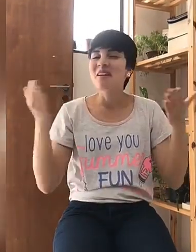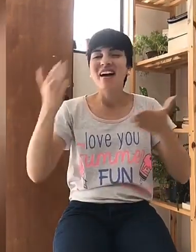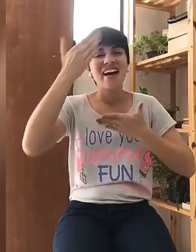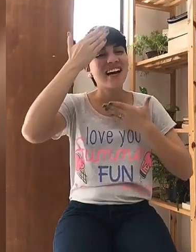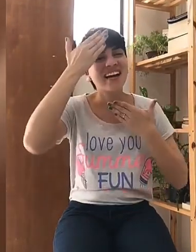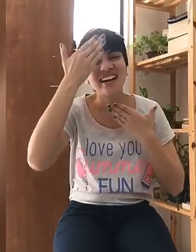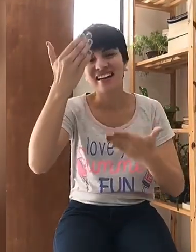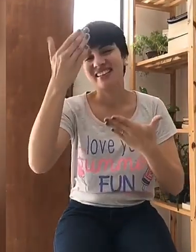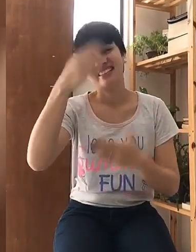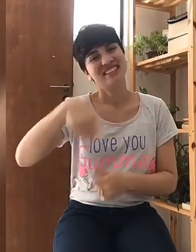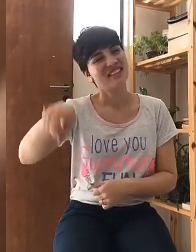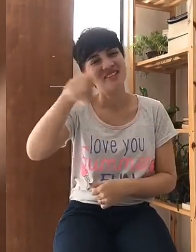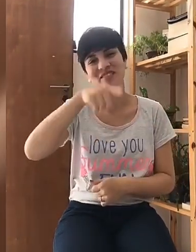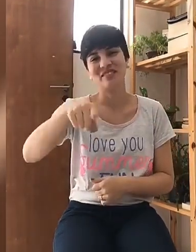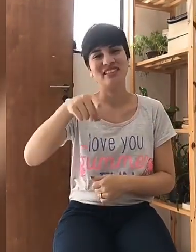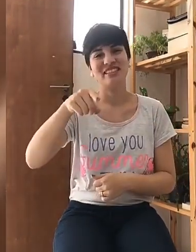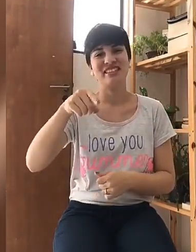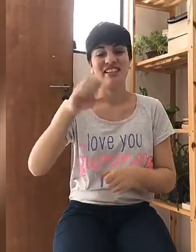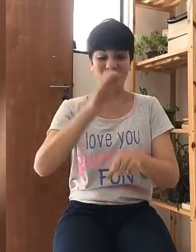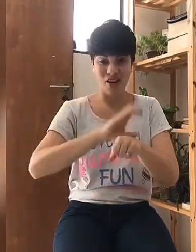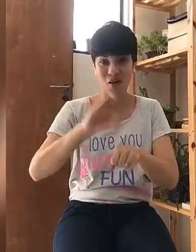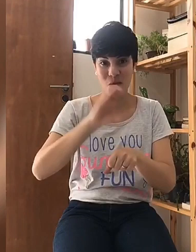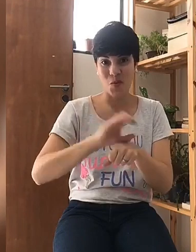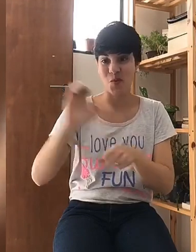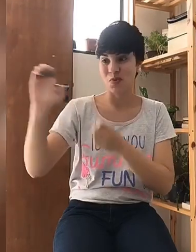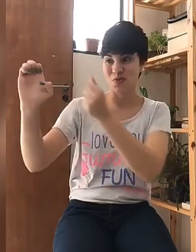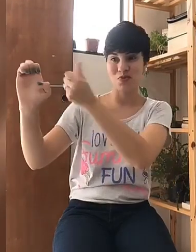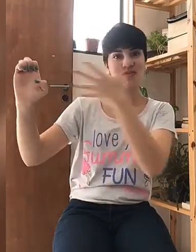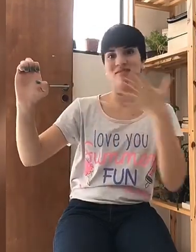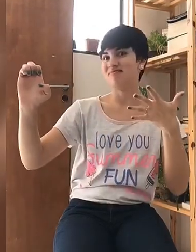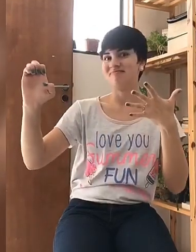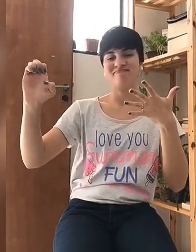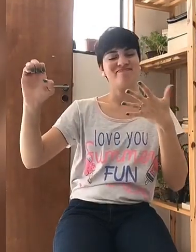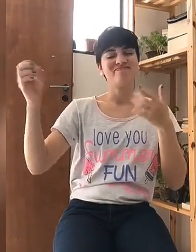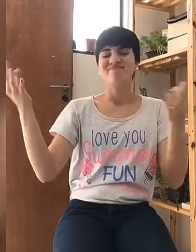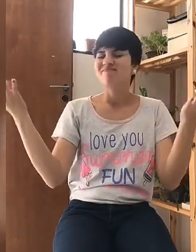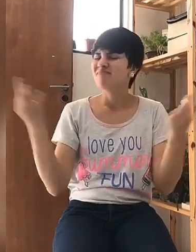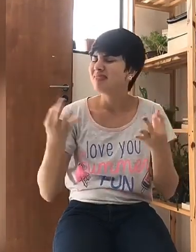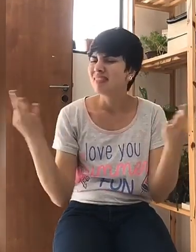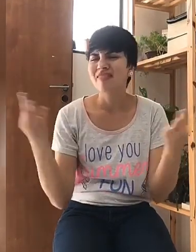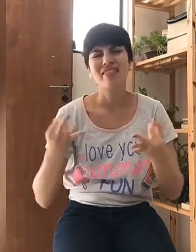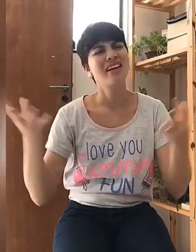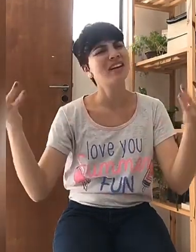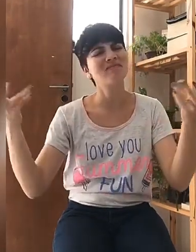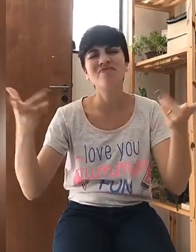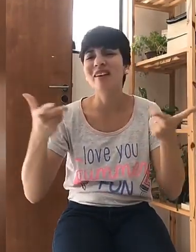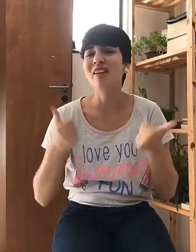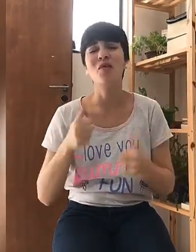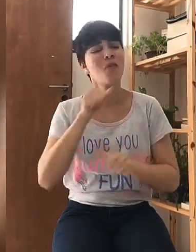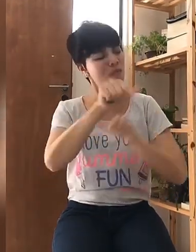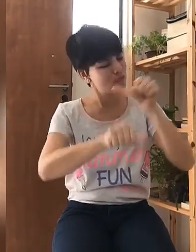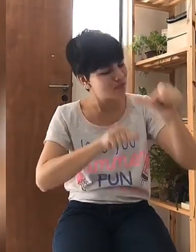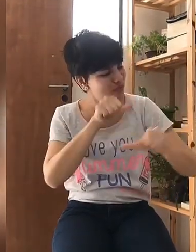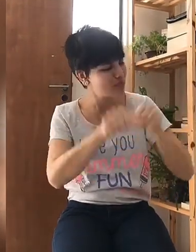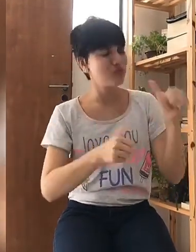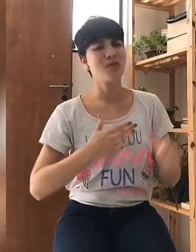Hoje, eu só tenho gratidão a vocês. Ao curso Fluente Libras, vocês são perfeitos, maravilhosos.